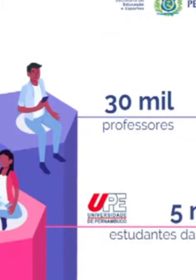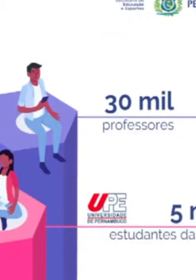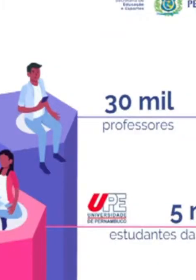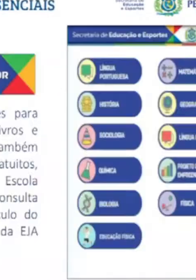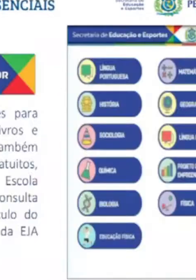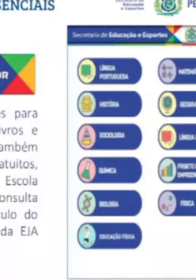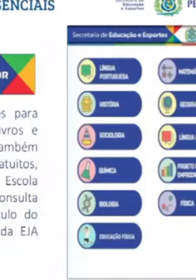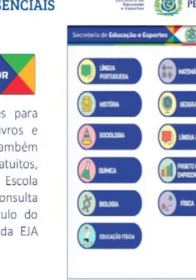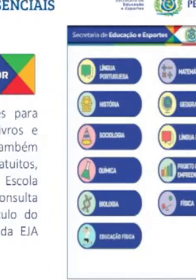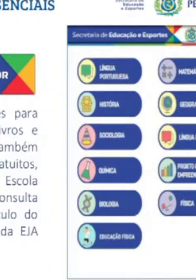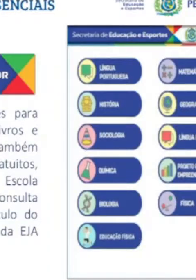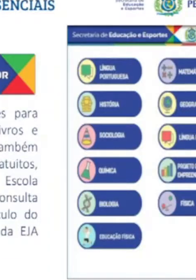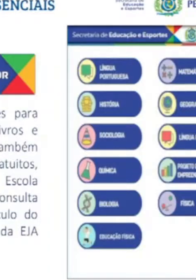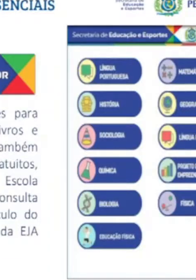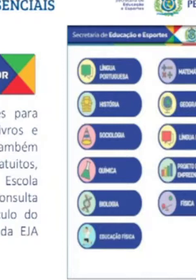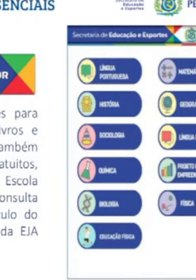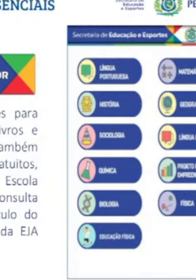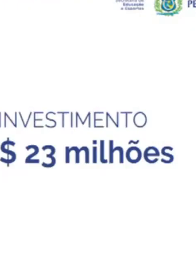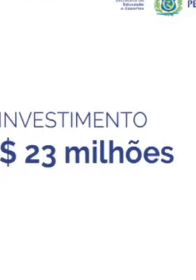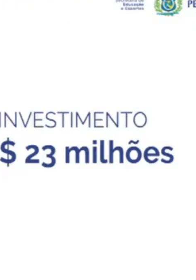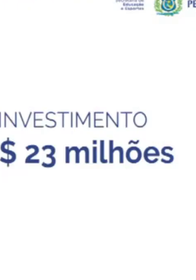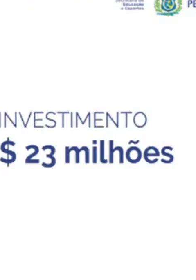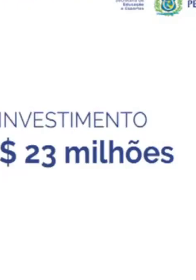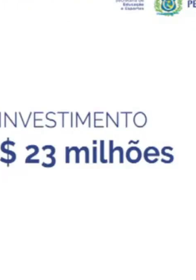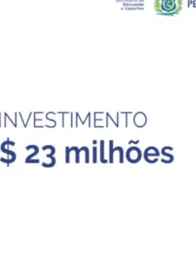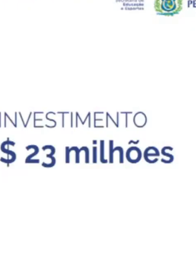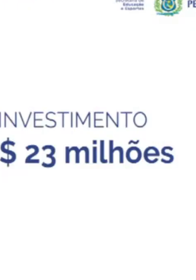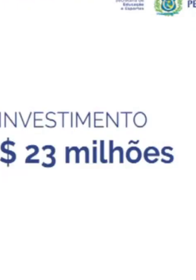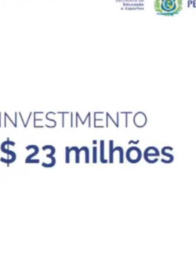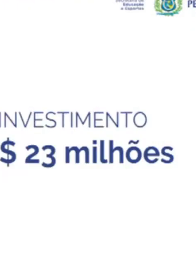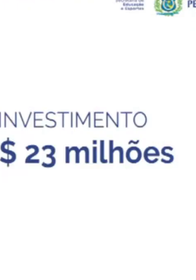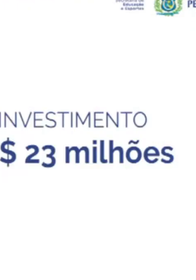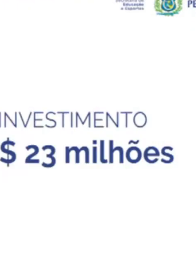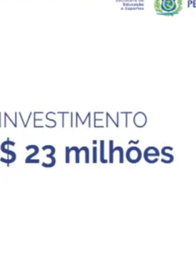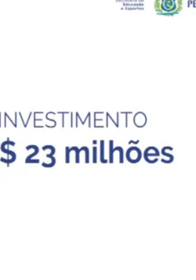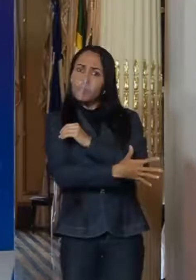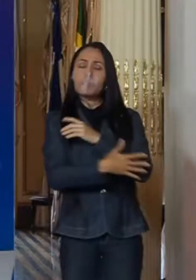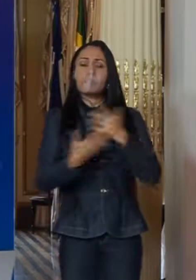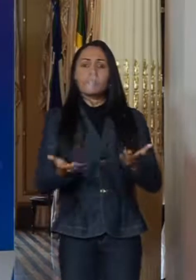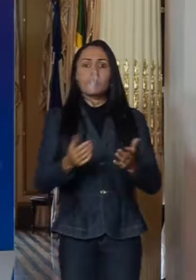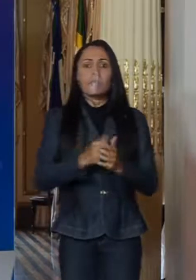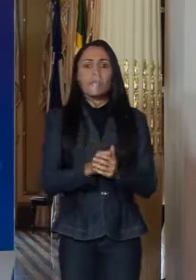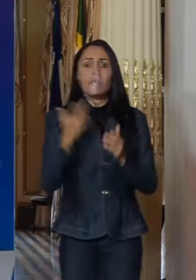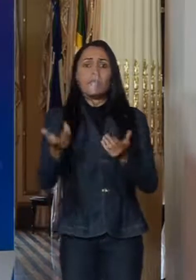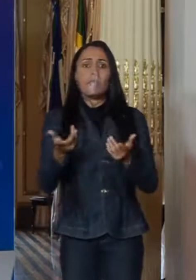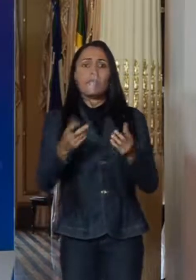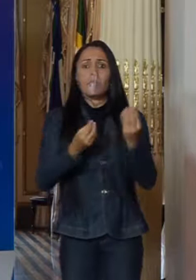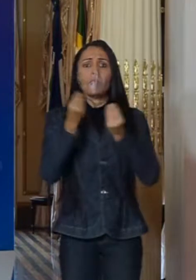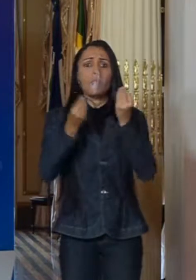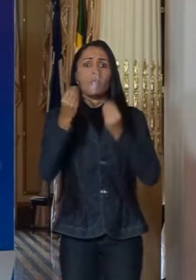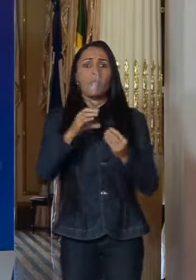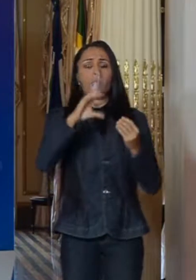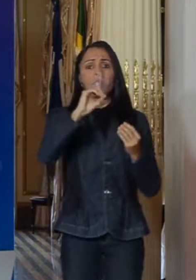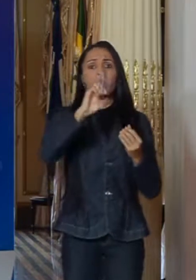a vida de alunos e professores durante a suspensão das aulas presenciais em todo o estado ele vai funcionar como um